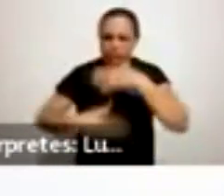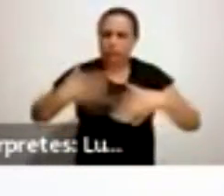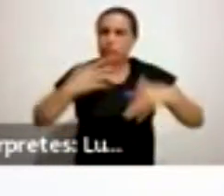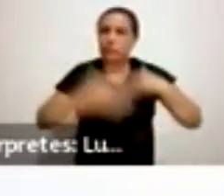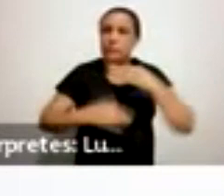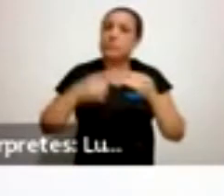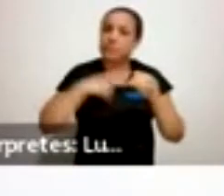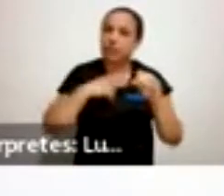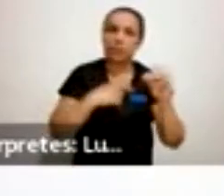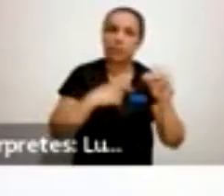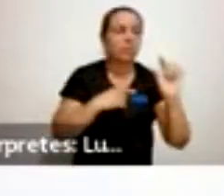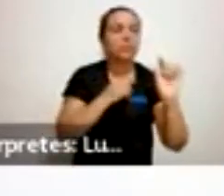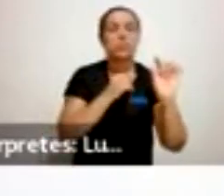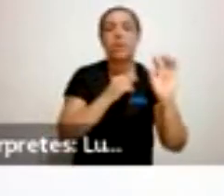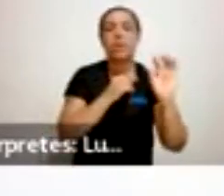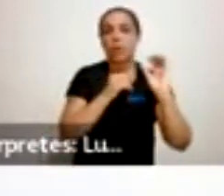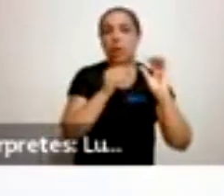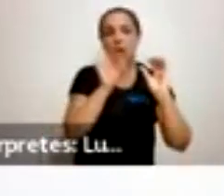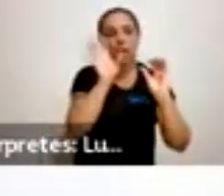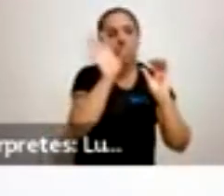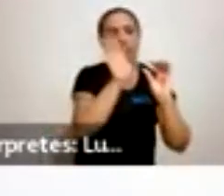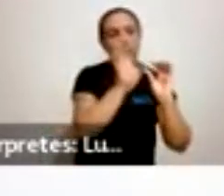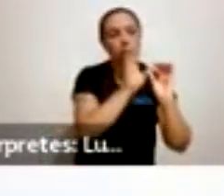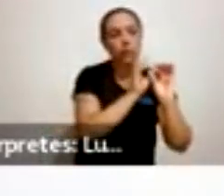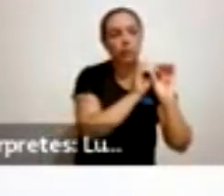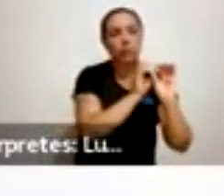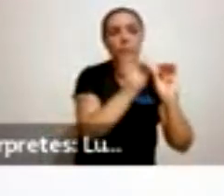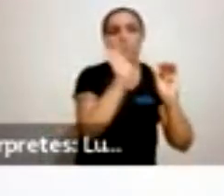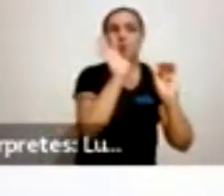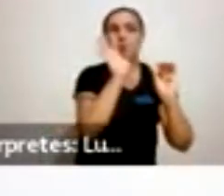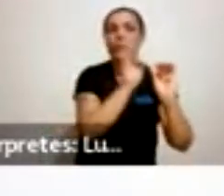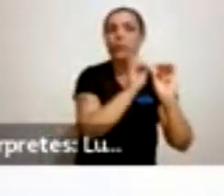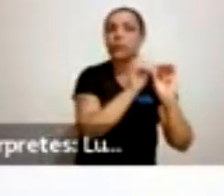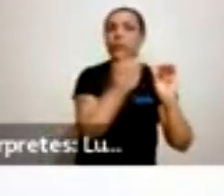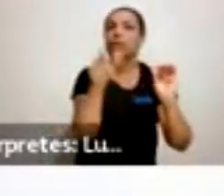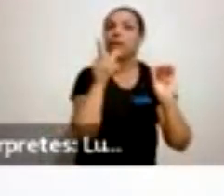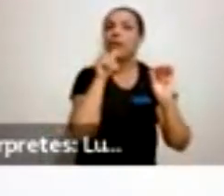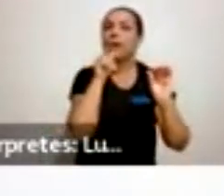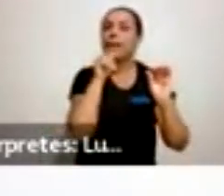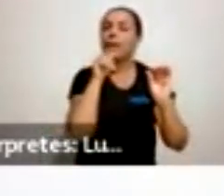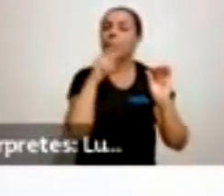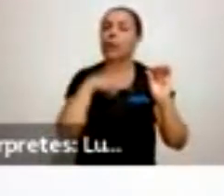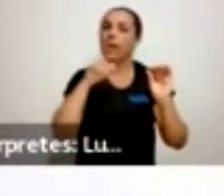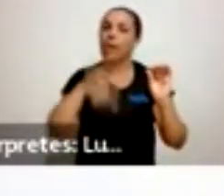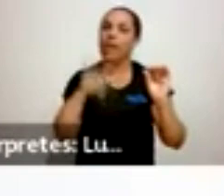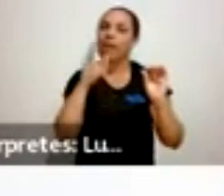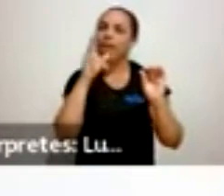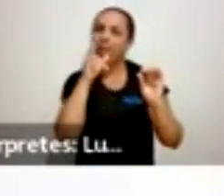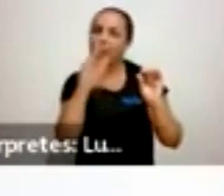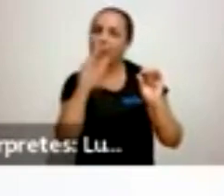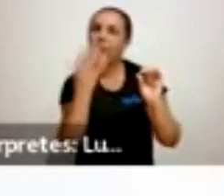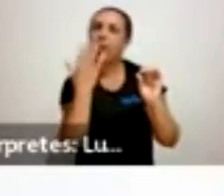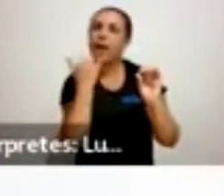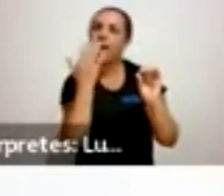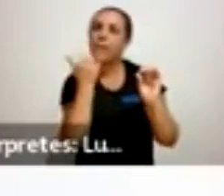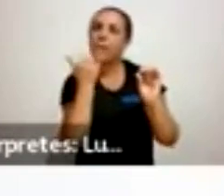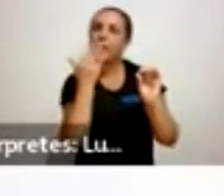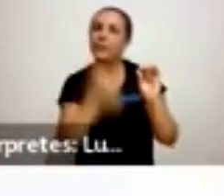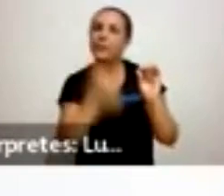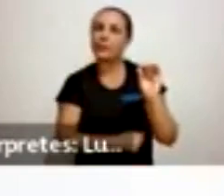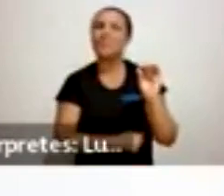detalhe. Lembrando que a água é o nosso primeiro alimento, ela tem que trazer nutrientes, oxigênio e